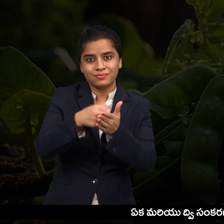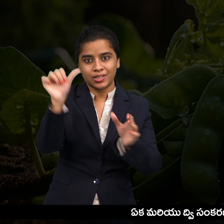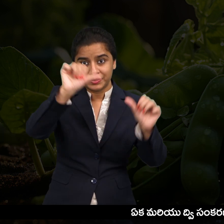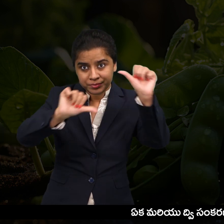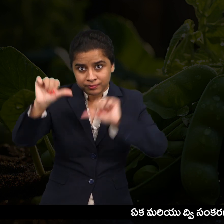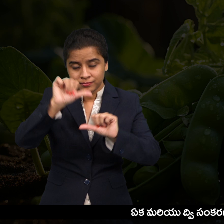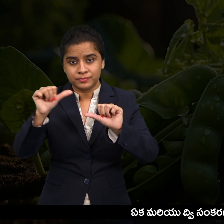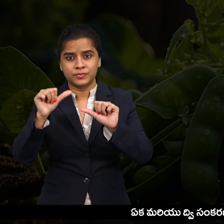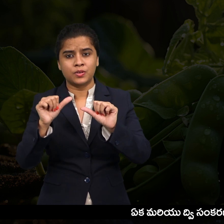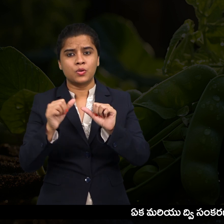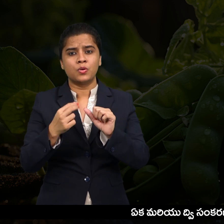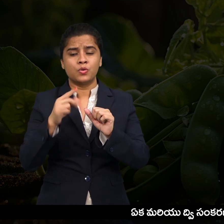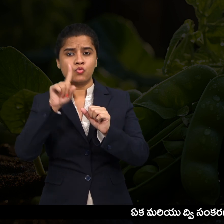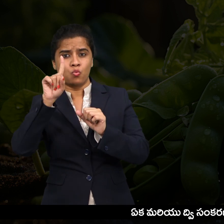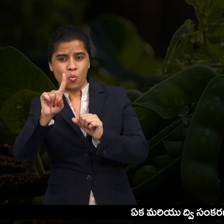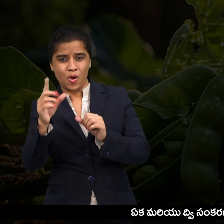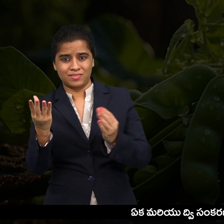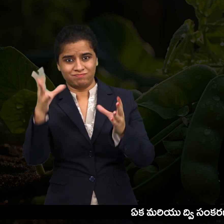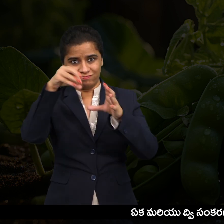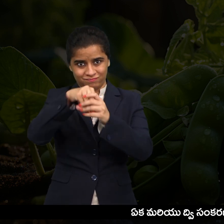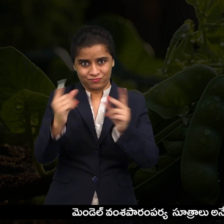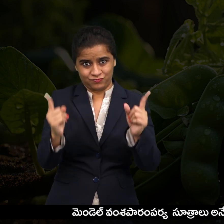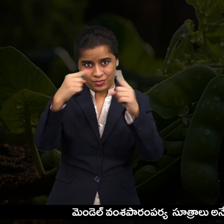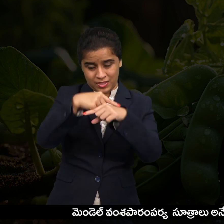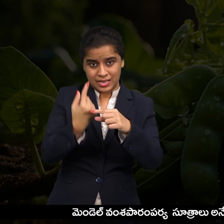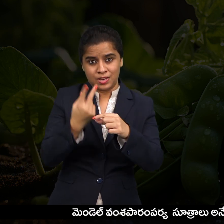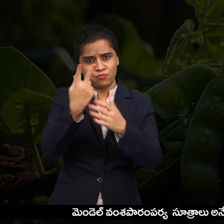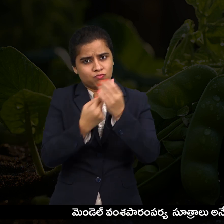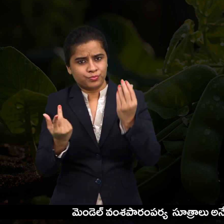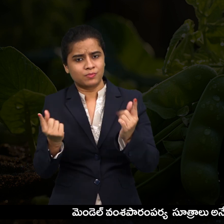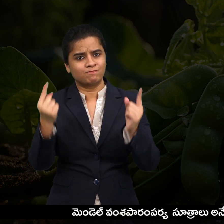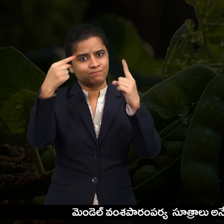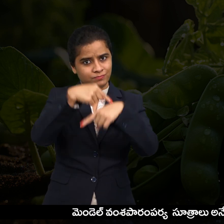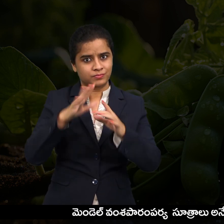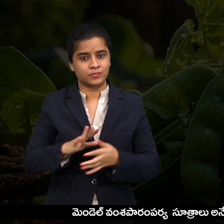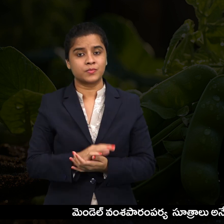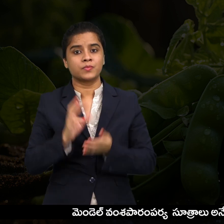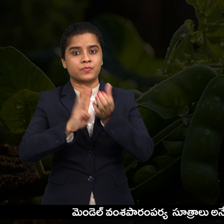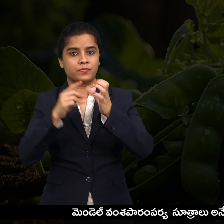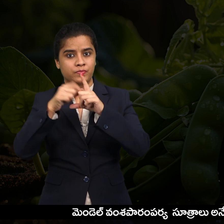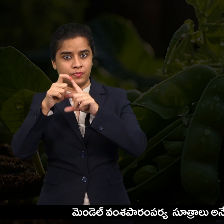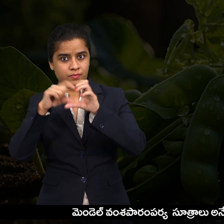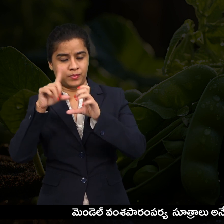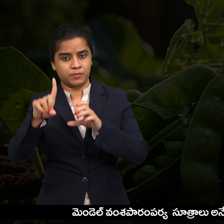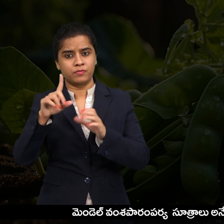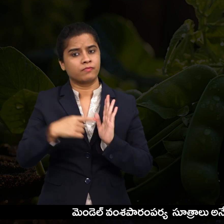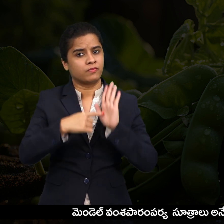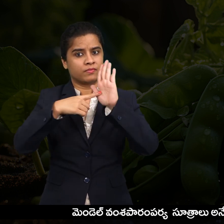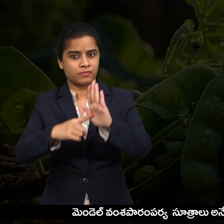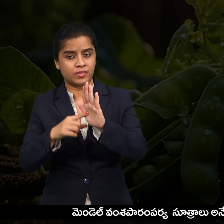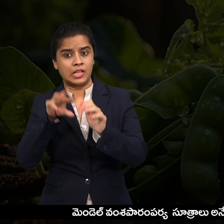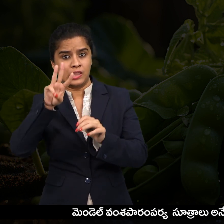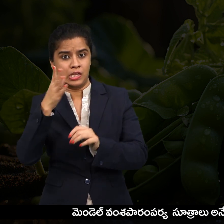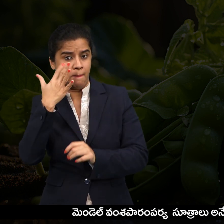మరియు ద్విసంకరణం యొక్క ప్రయోగాల ఆధారంగా మెండల్ వంశపారంపర్య సూత్రాలు అనే 3 ముఖ్యమైన